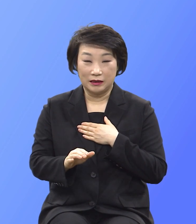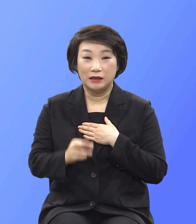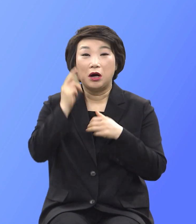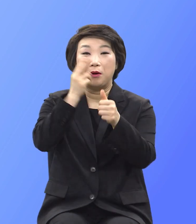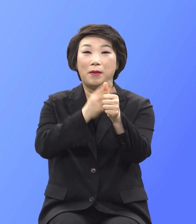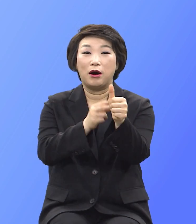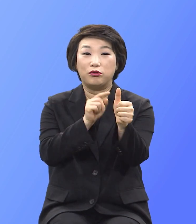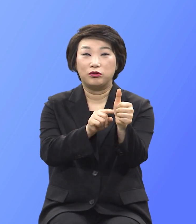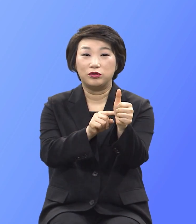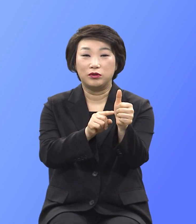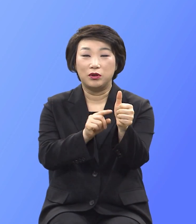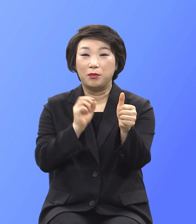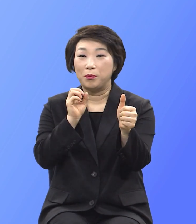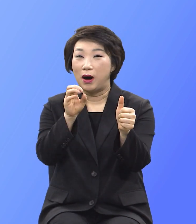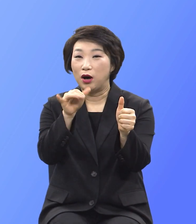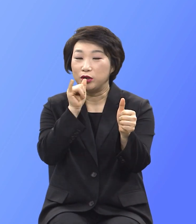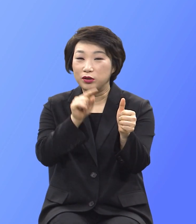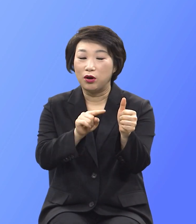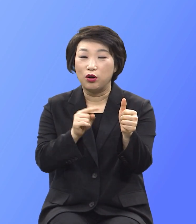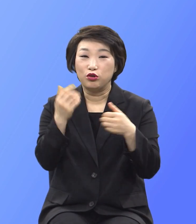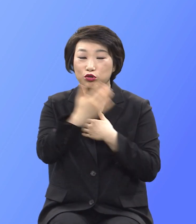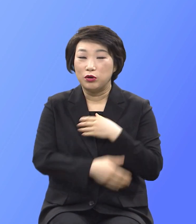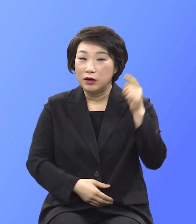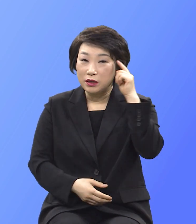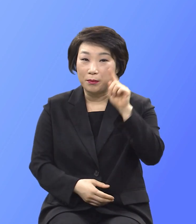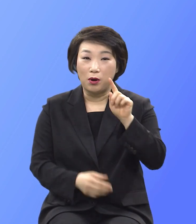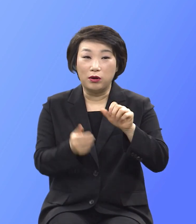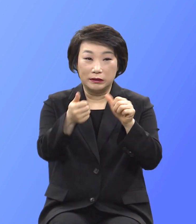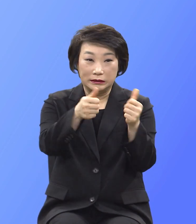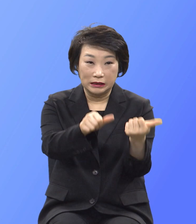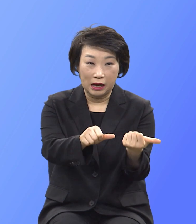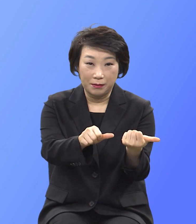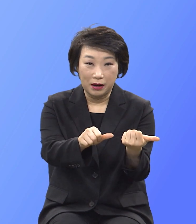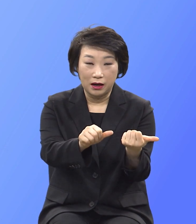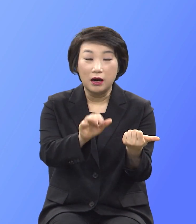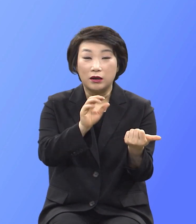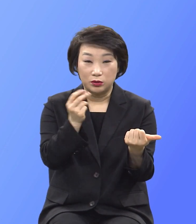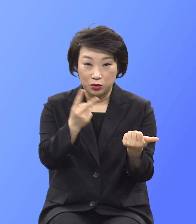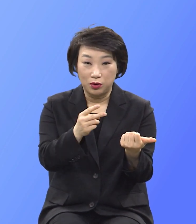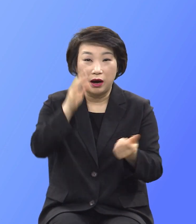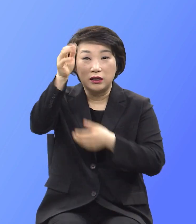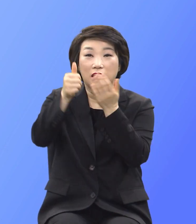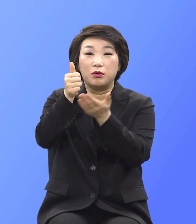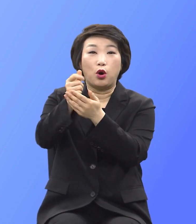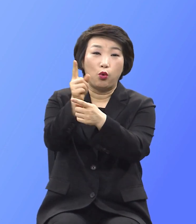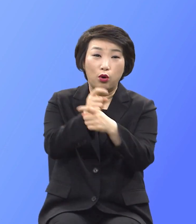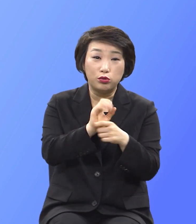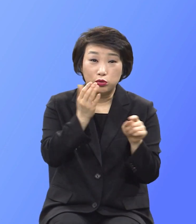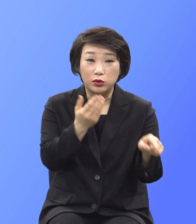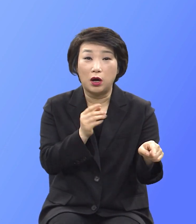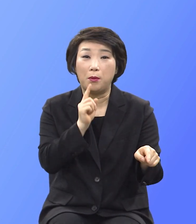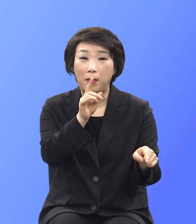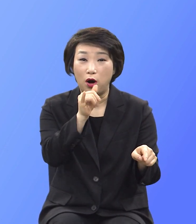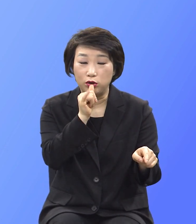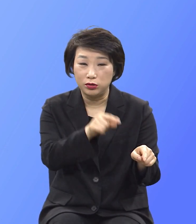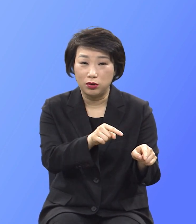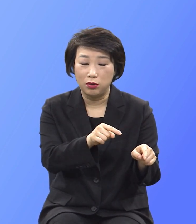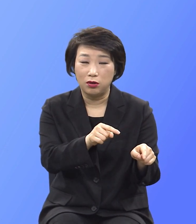사도 바울은 육신의 생각은 사망과 동시에 하나님과 원수가